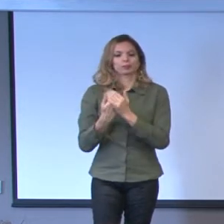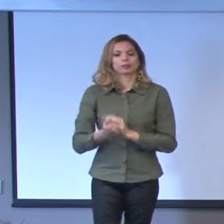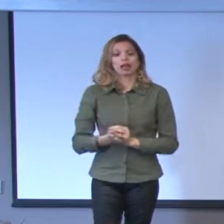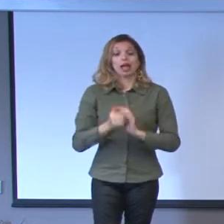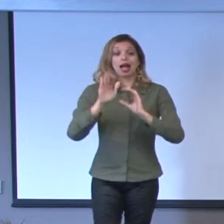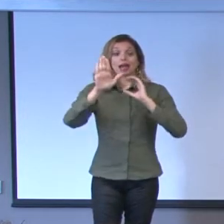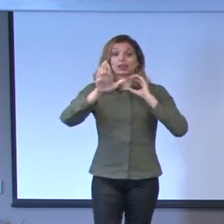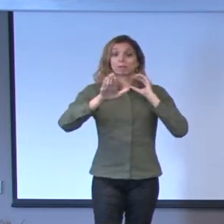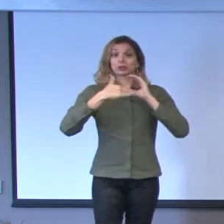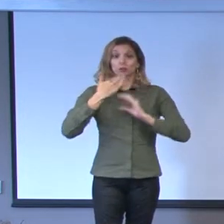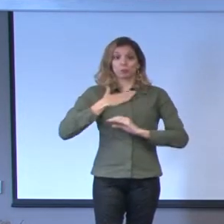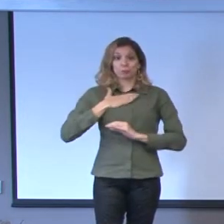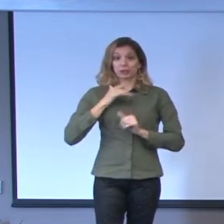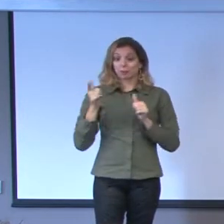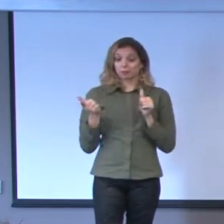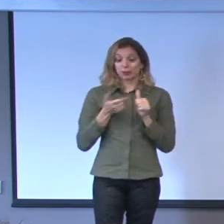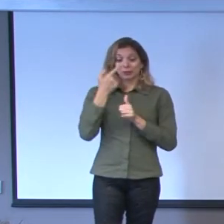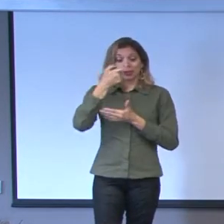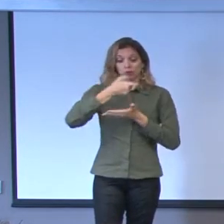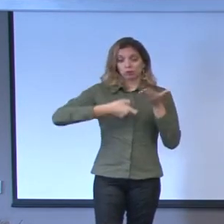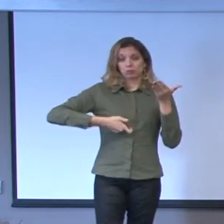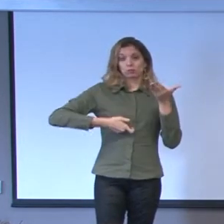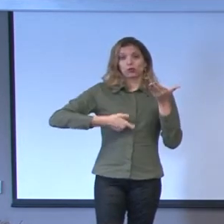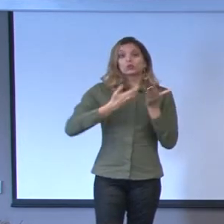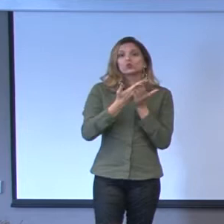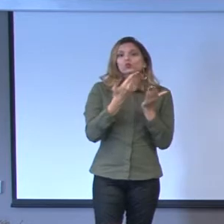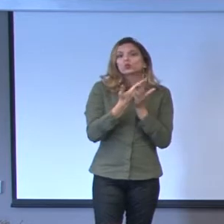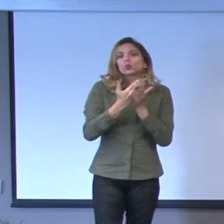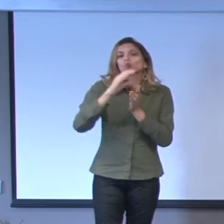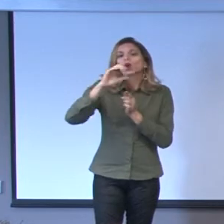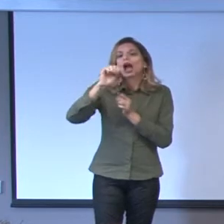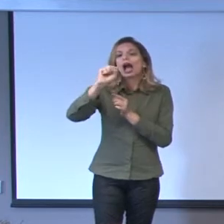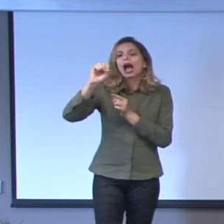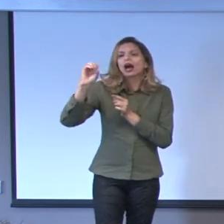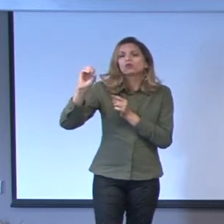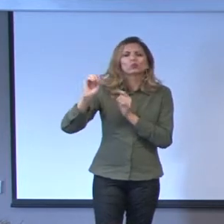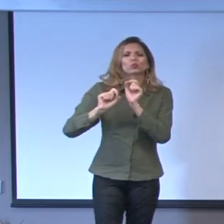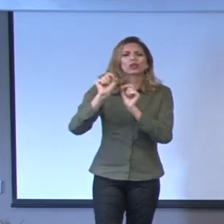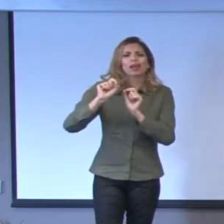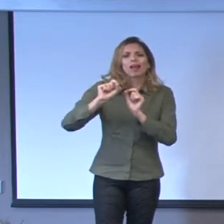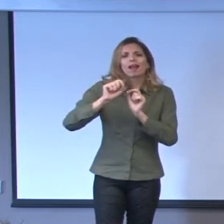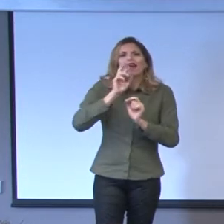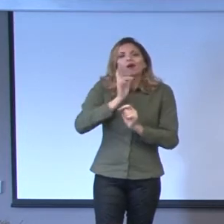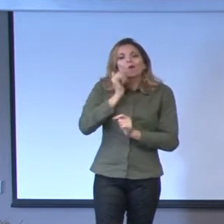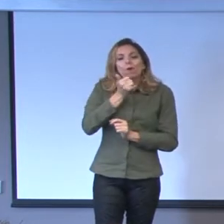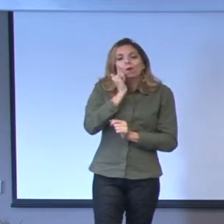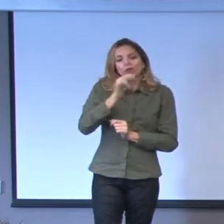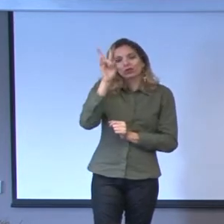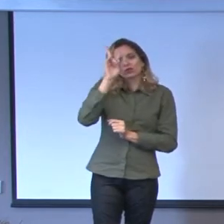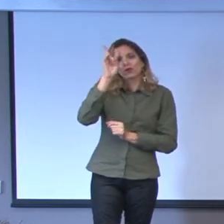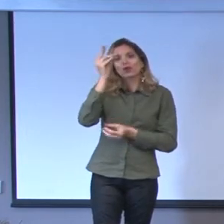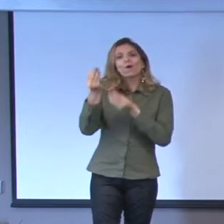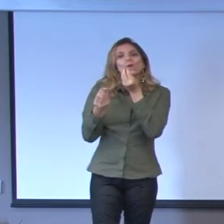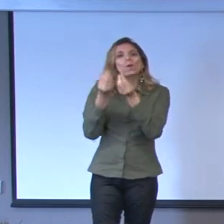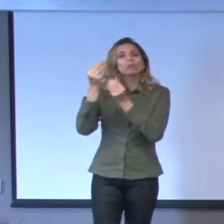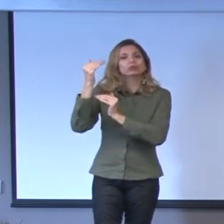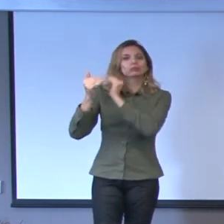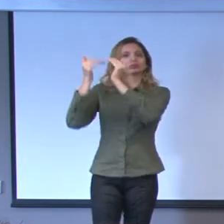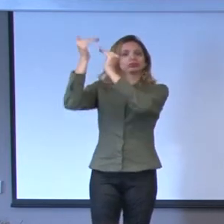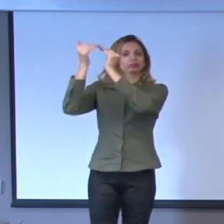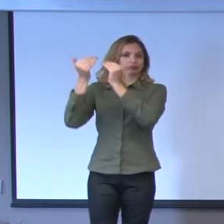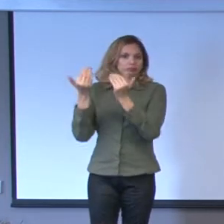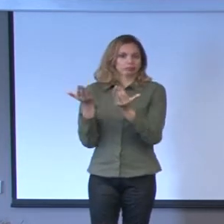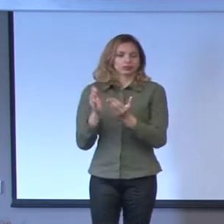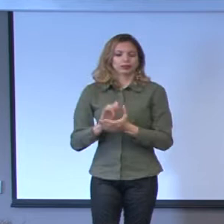primeira versão do texto do estudo de caso. O estudo de caso nada mais é do que uma narrativa que conta como é que aquela escola se desenvolveu.